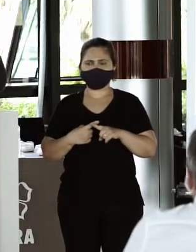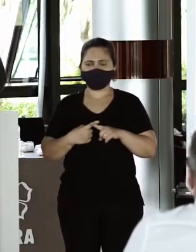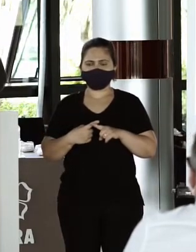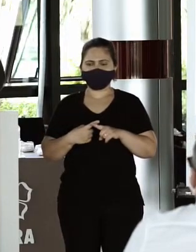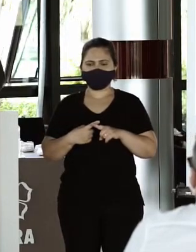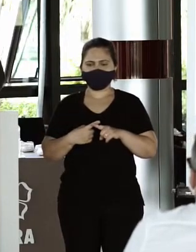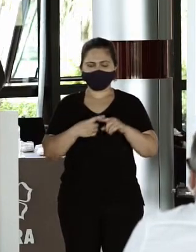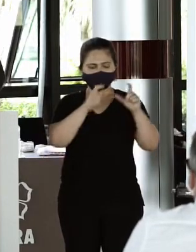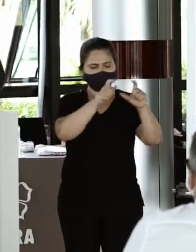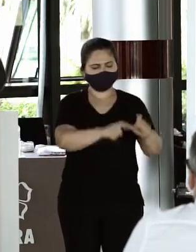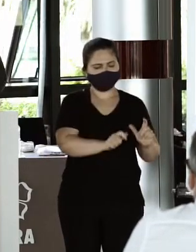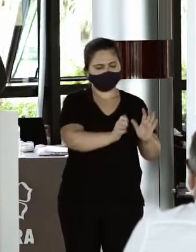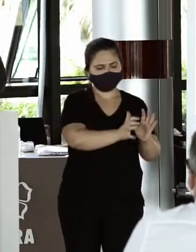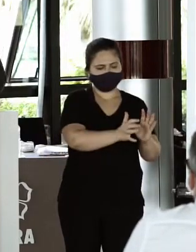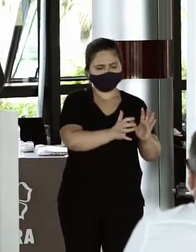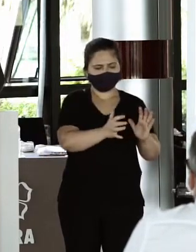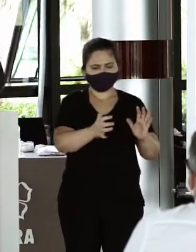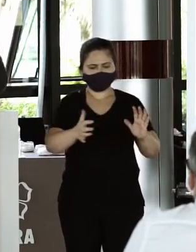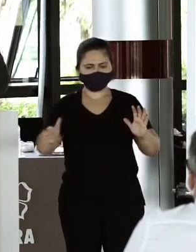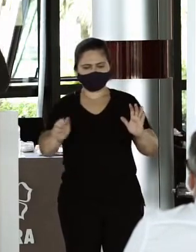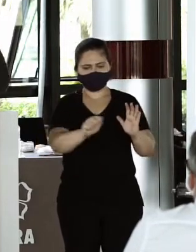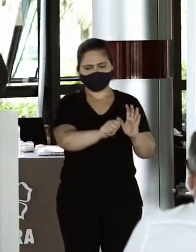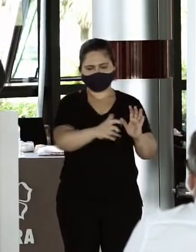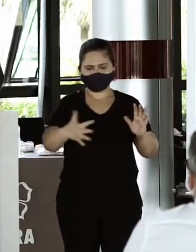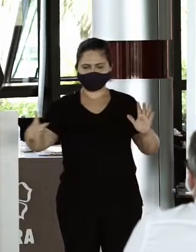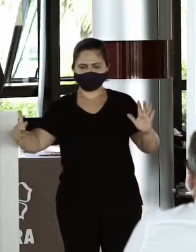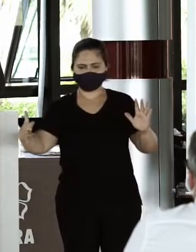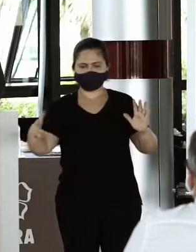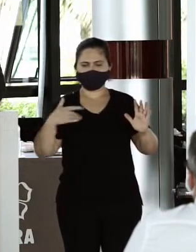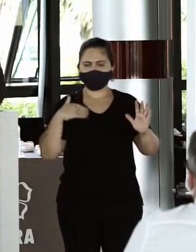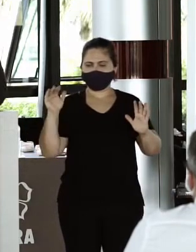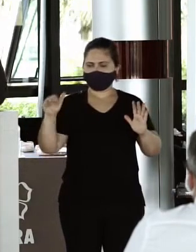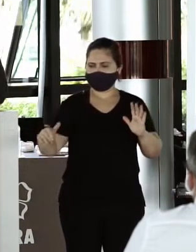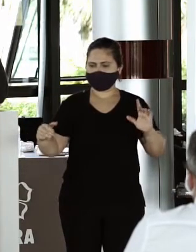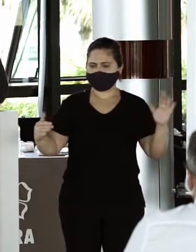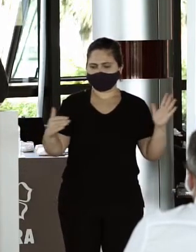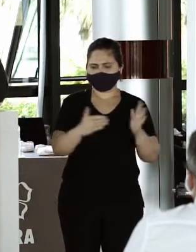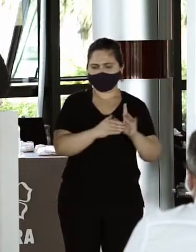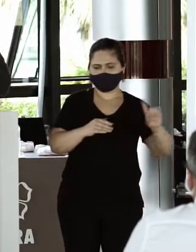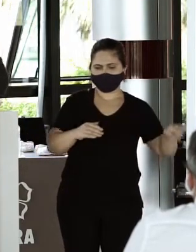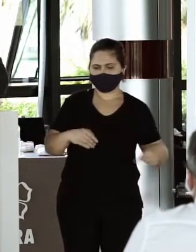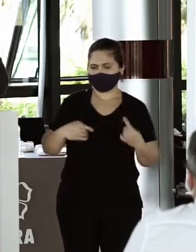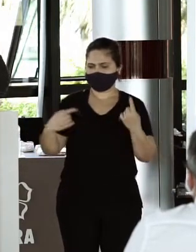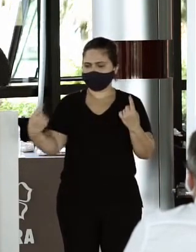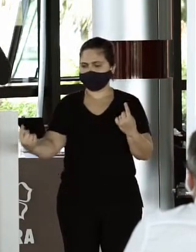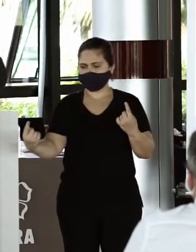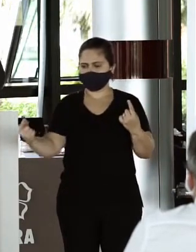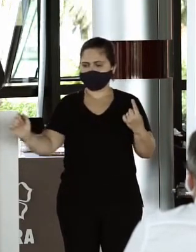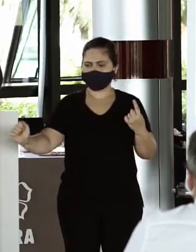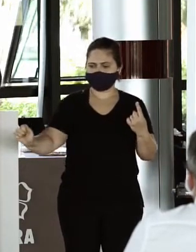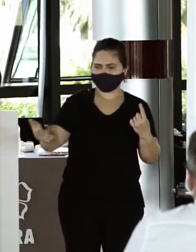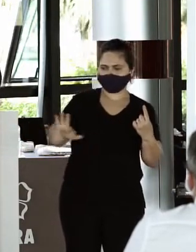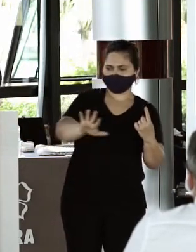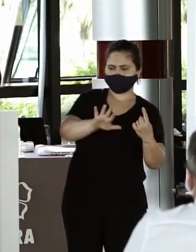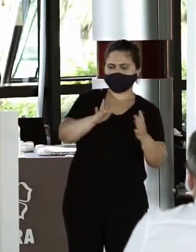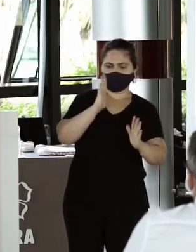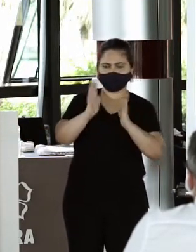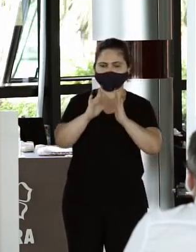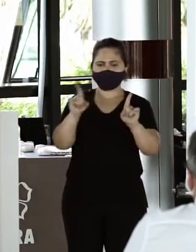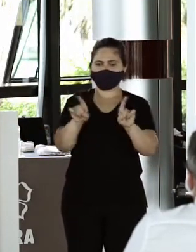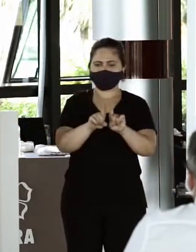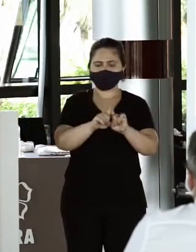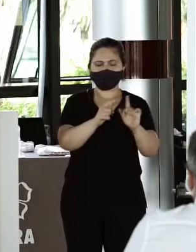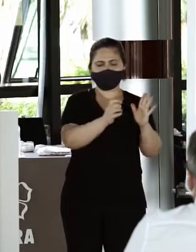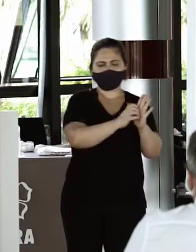corpo que emite radiação, essa radiação chega até outro corpo. E esse corpo ele vai refletir uma parcela dessa